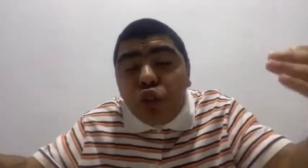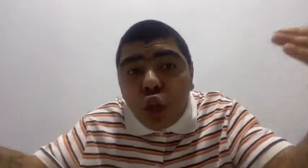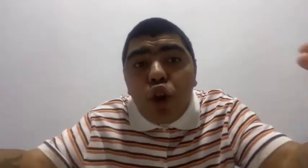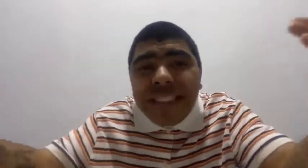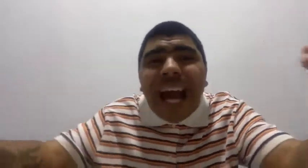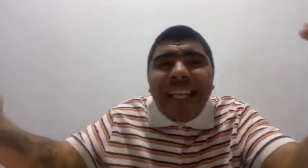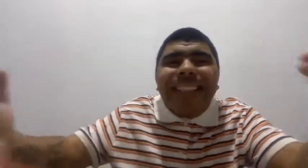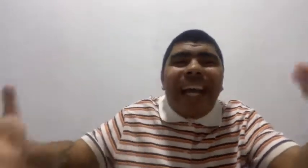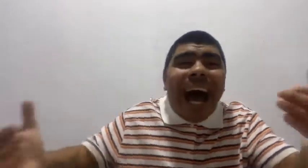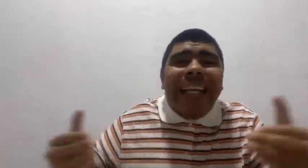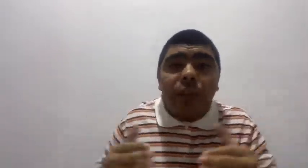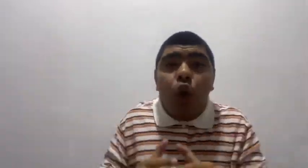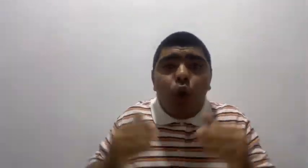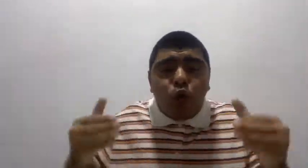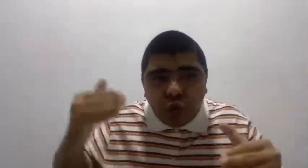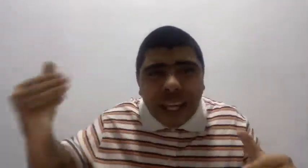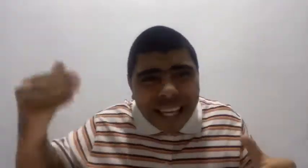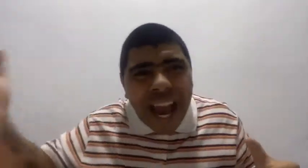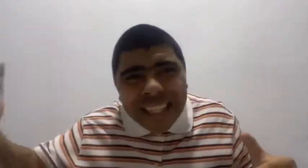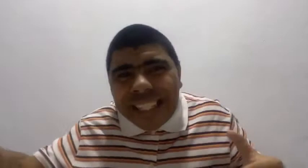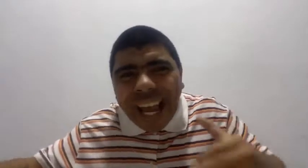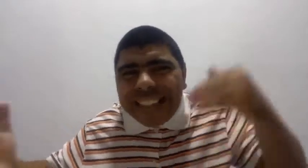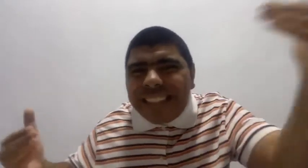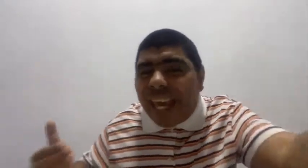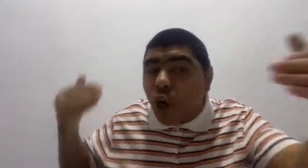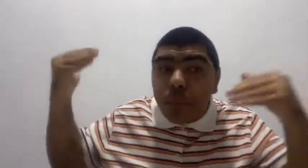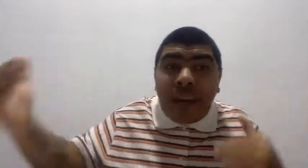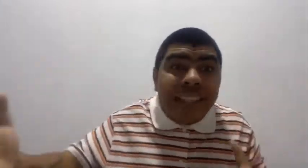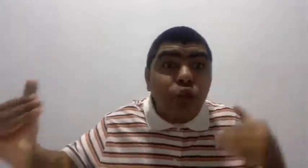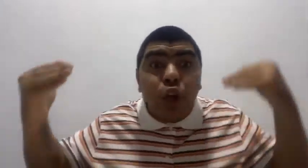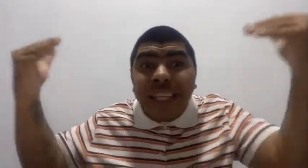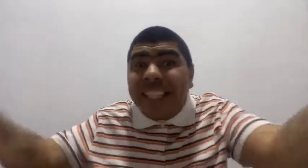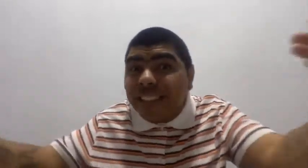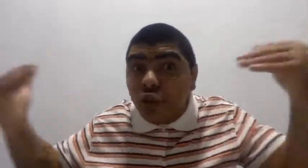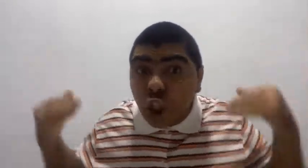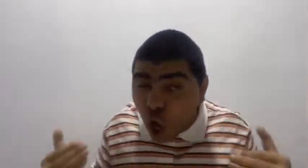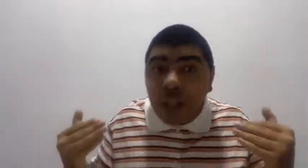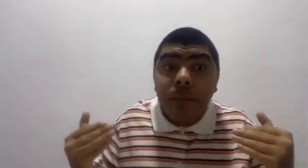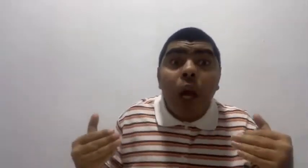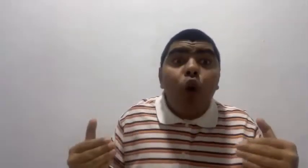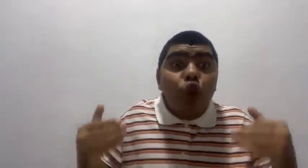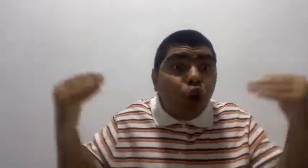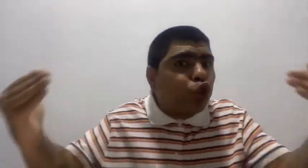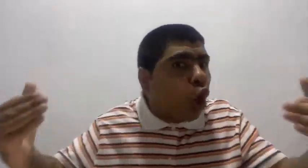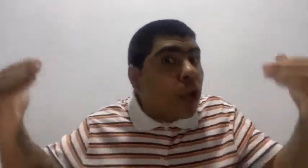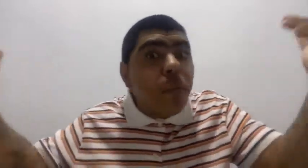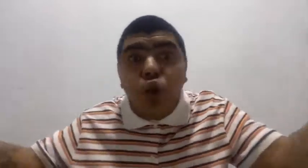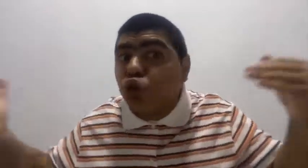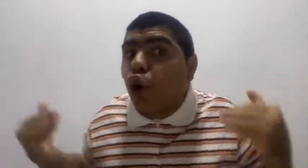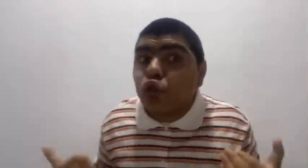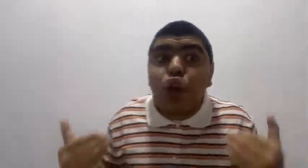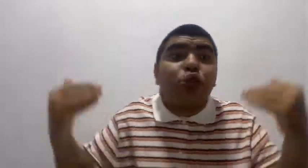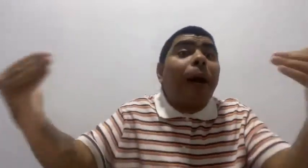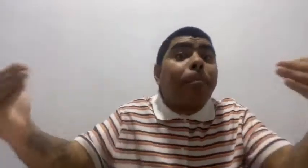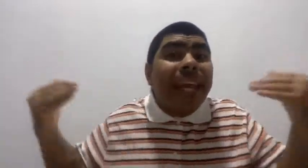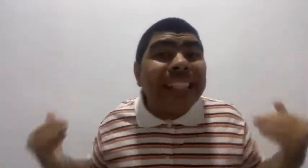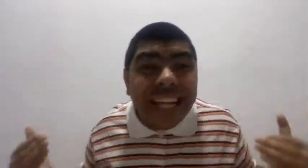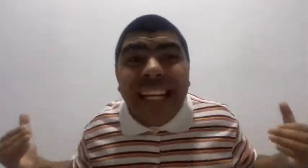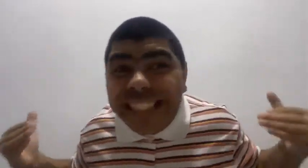son carnales. Ustedes andan en celo, pleito y disensiones. ¿No sois vosotros también